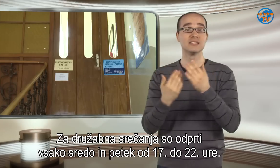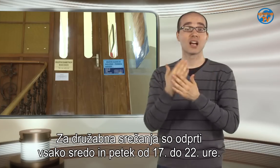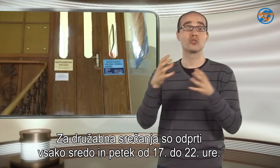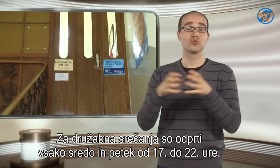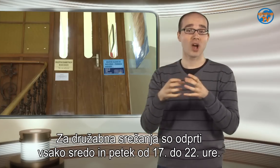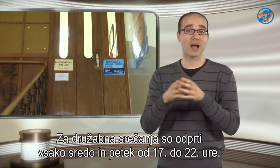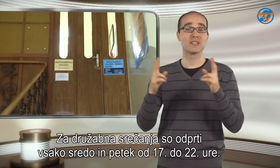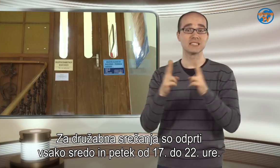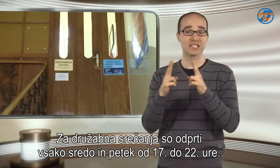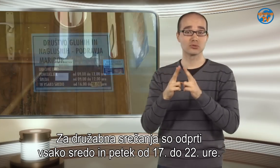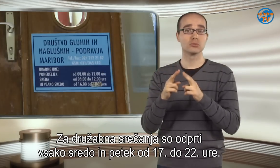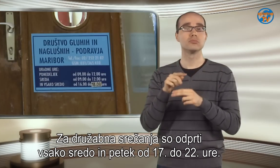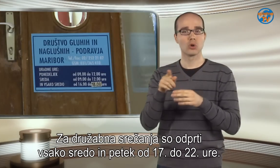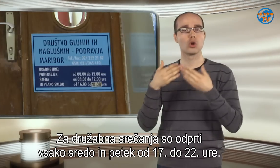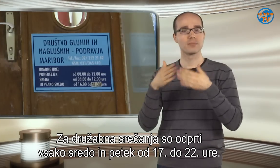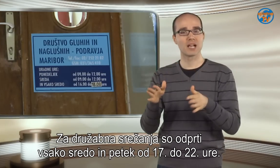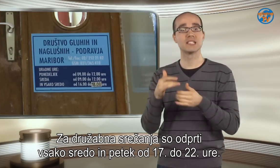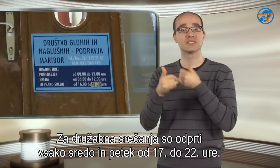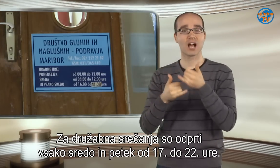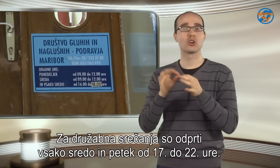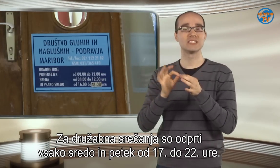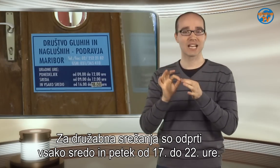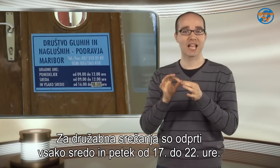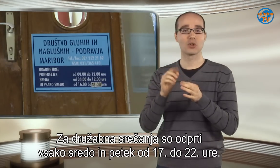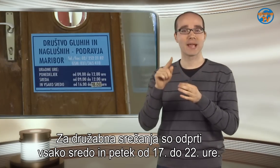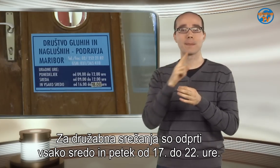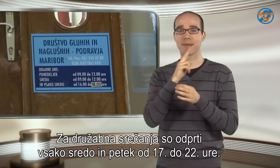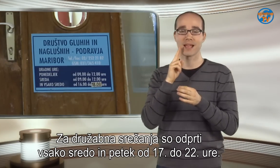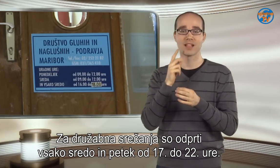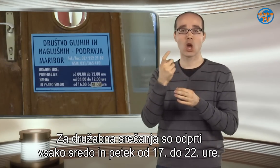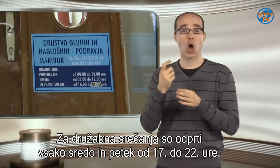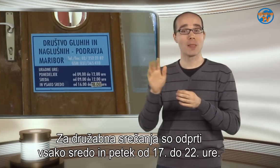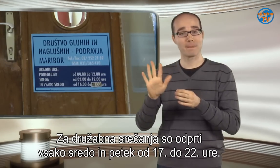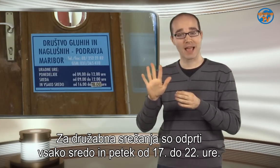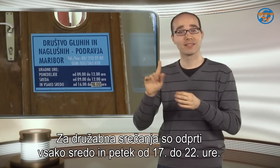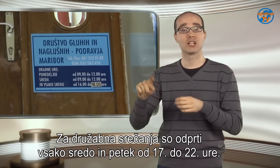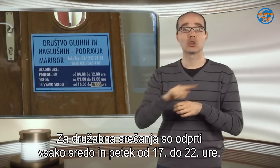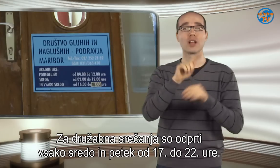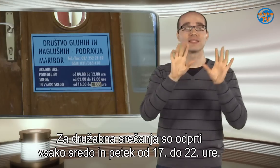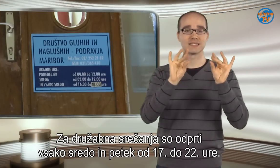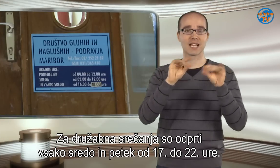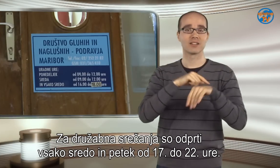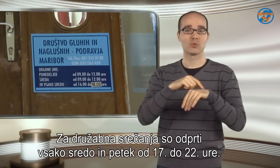Za družabna srečanja so odprti vsako sredo in petek od 17. do 22.